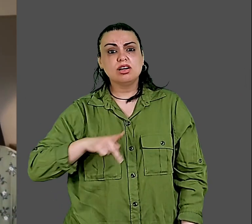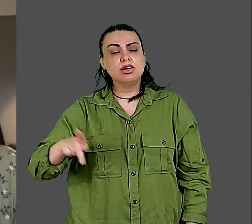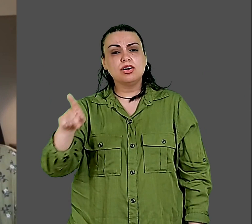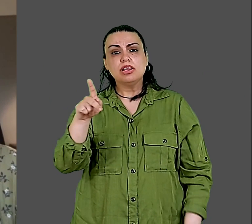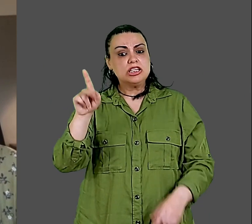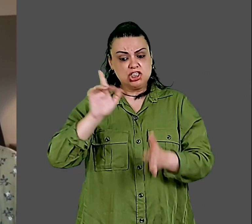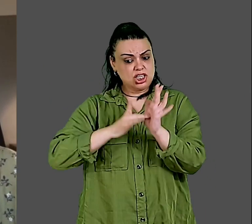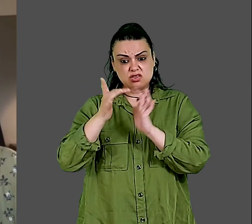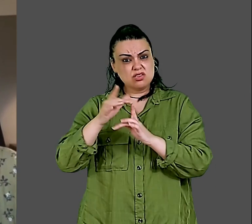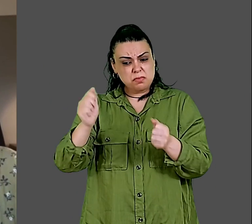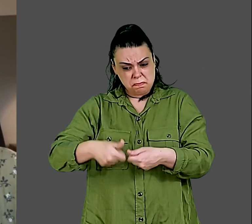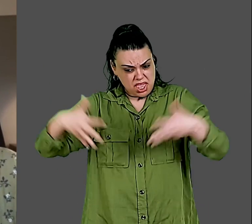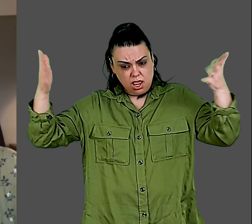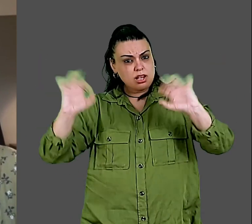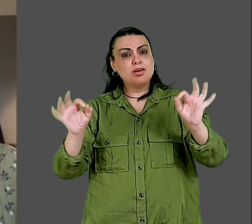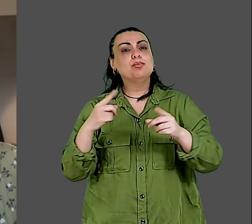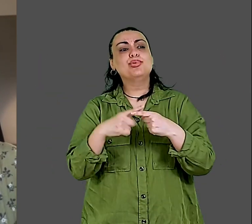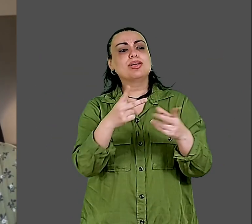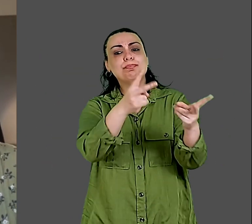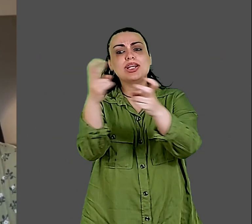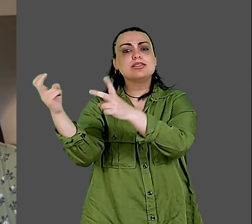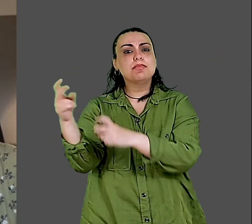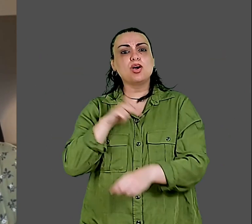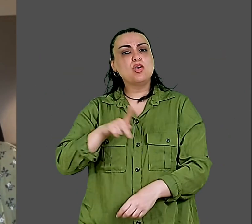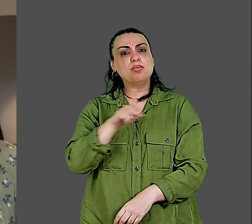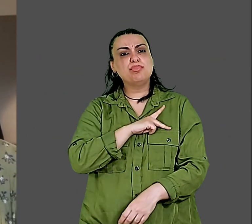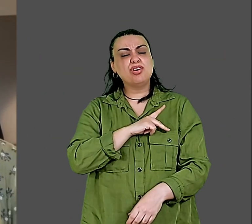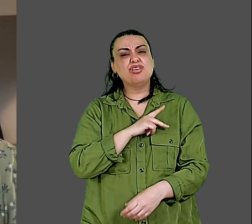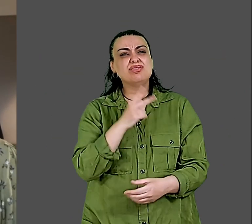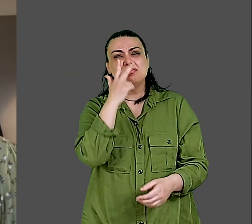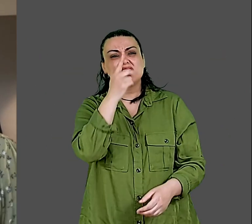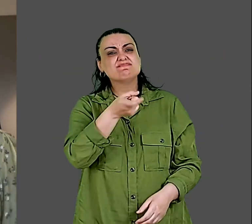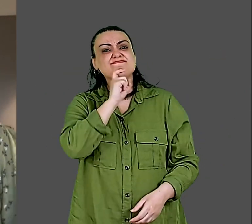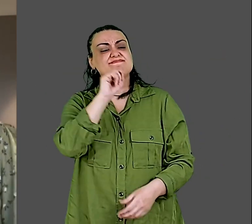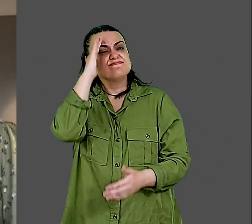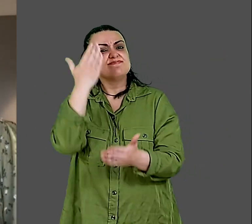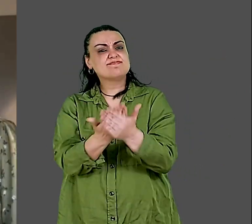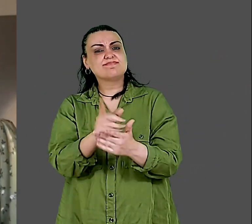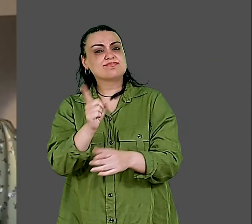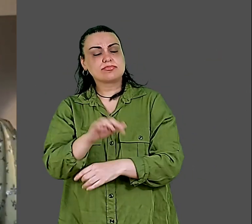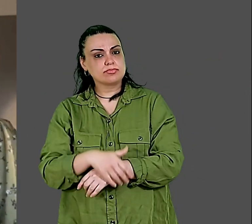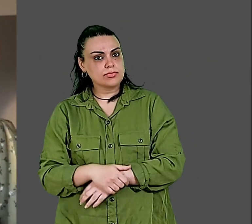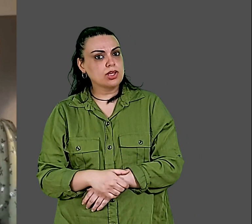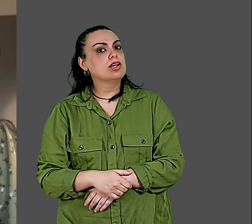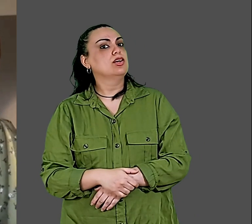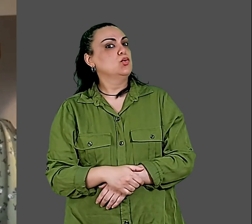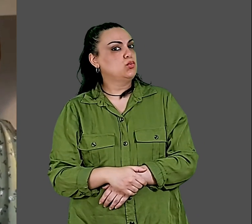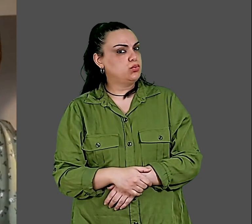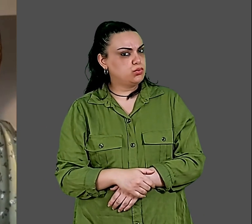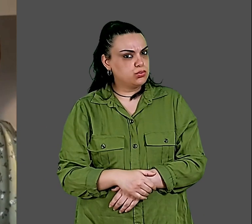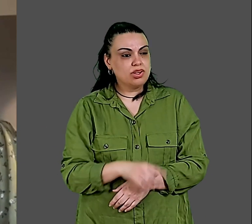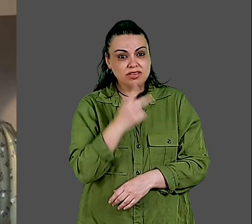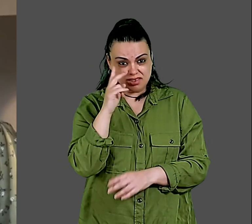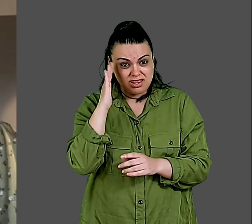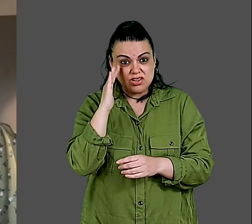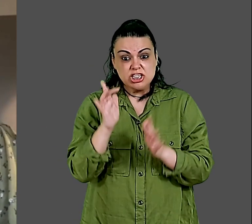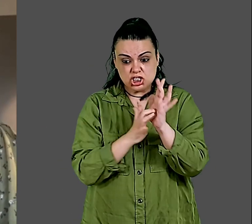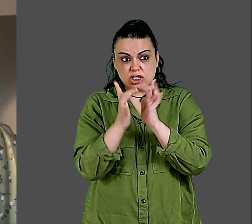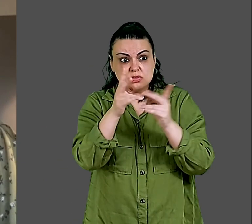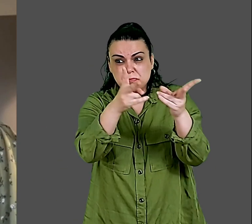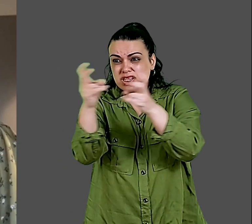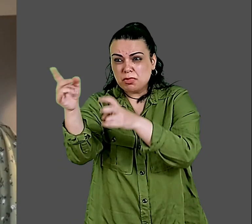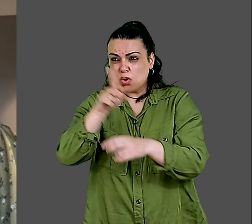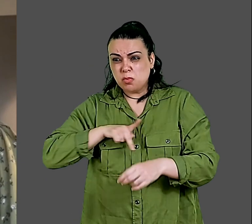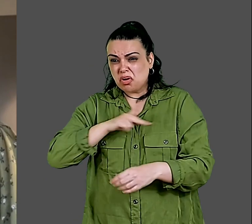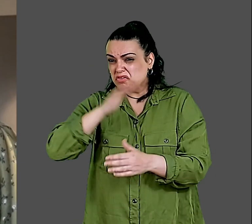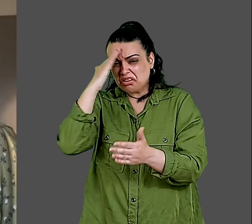ali muitos milagres, por causa da incredulidade deles. Isso aqui vai num ponto que já se tornou filosófico na construção da